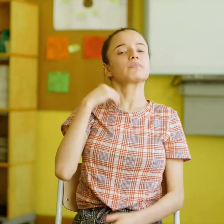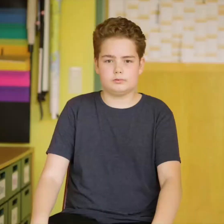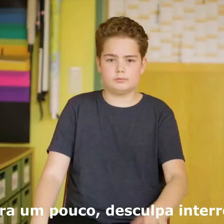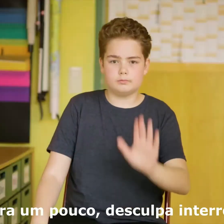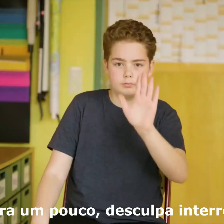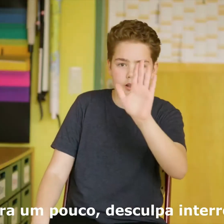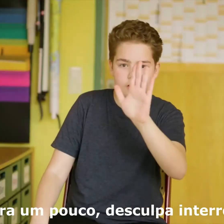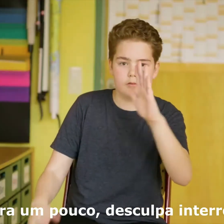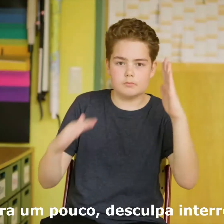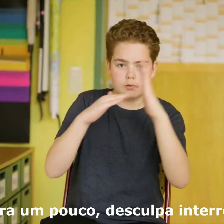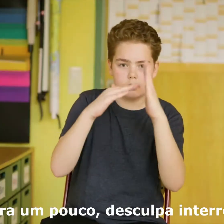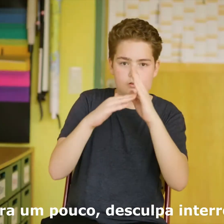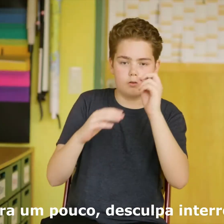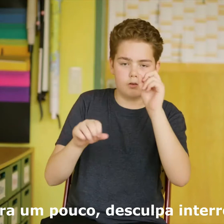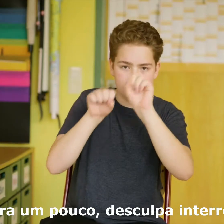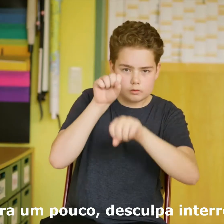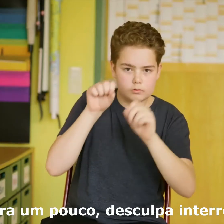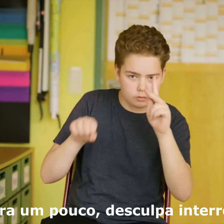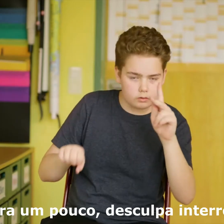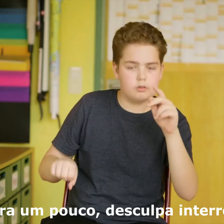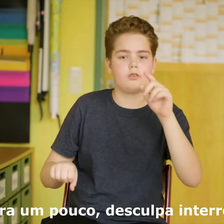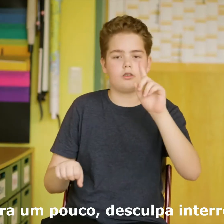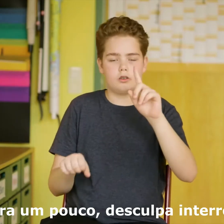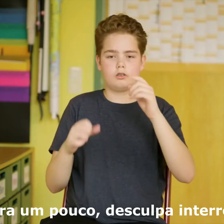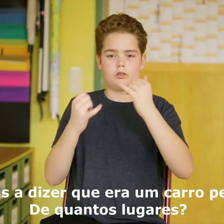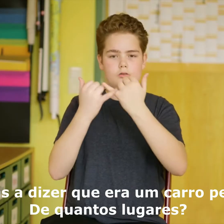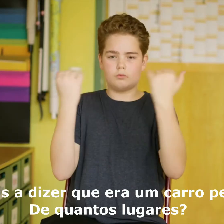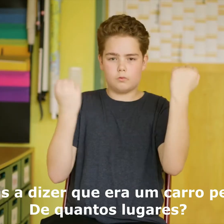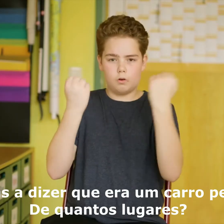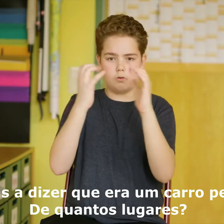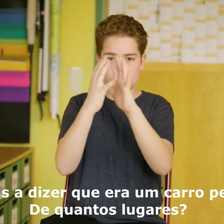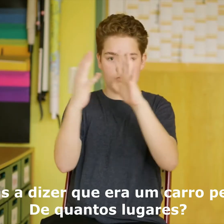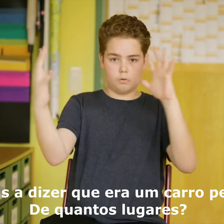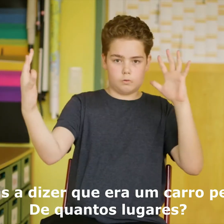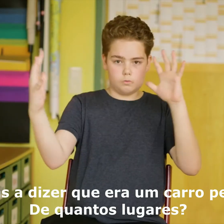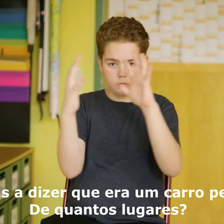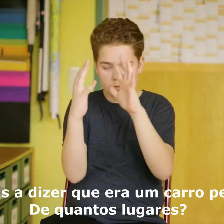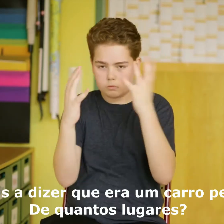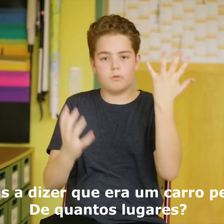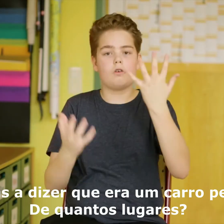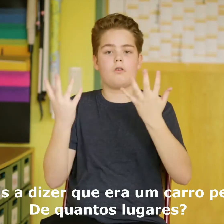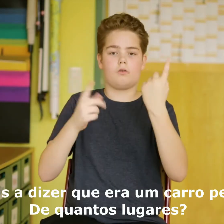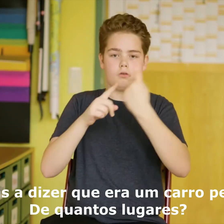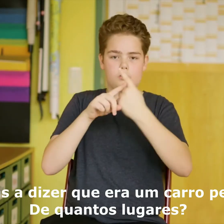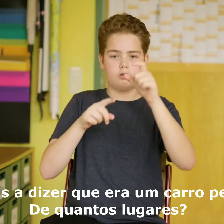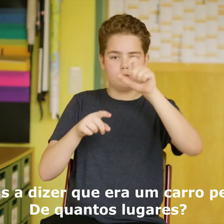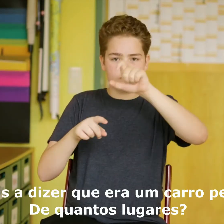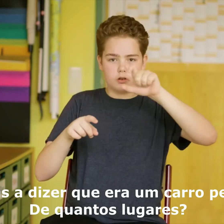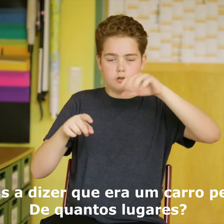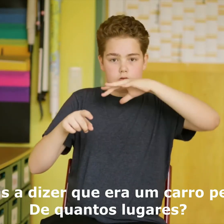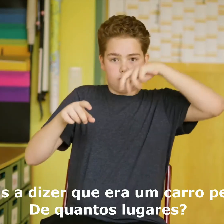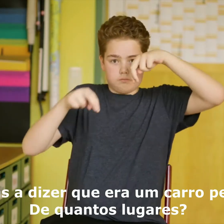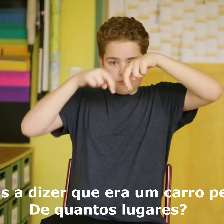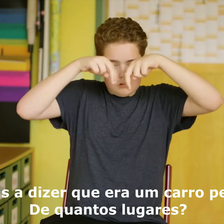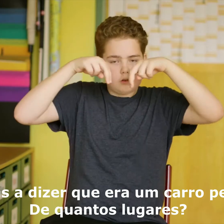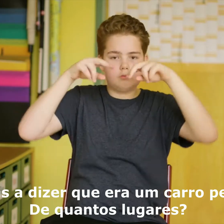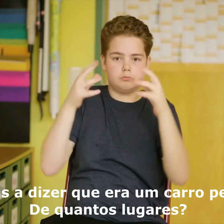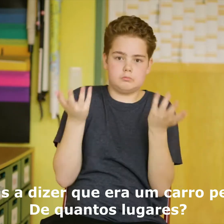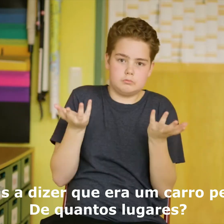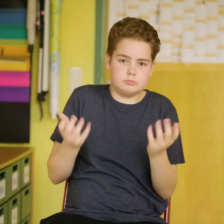era um carro. Espera, mas desculpa interromper. Estás a dizer que era um carro pequeno, mas de que tamanho? Quantas pessoas cabiam